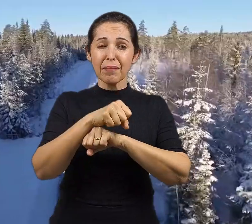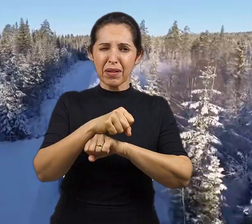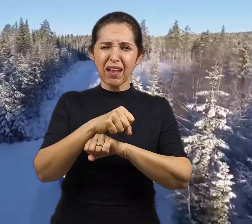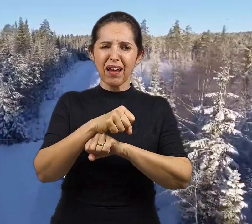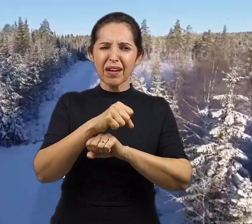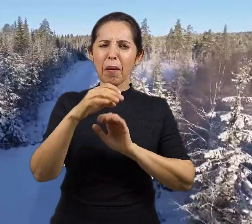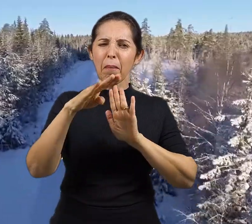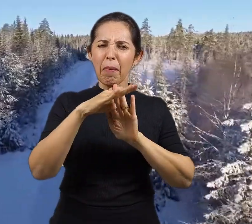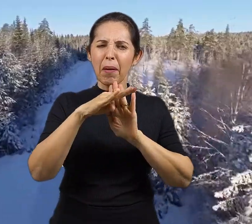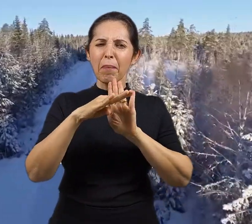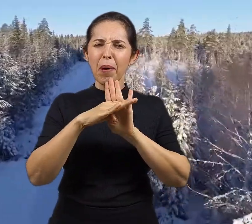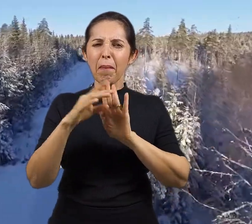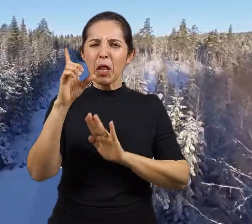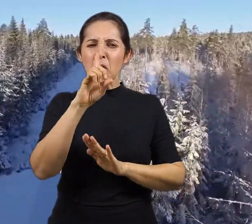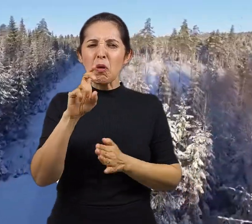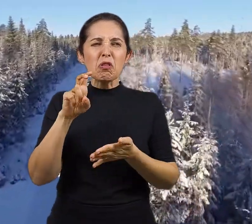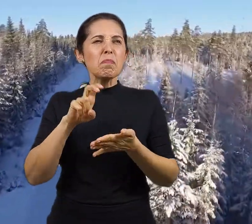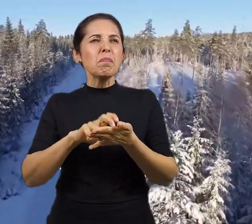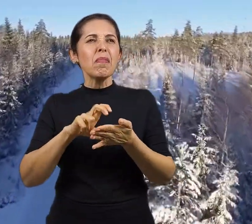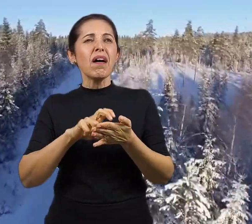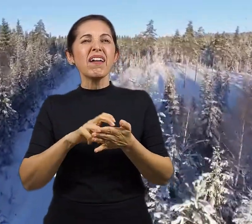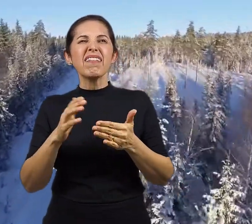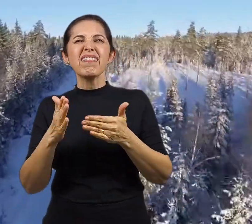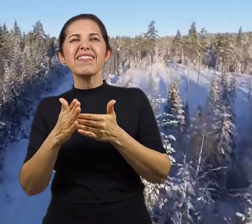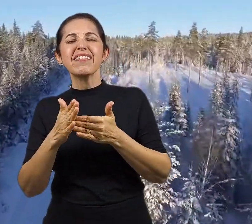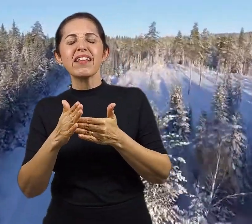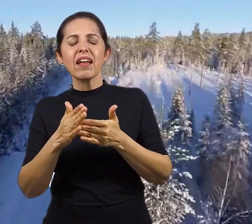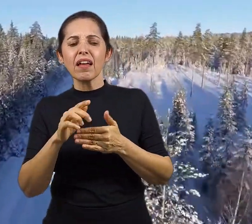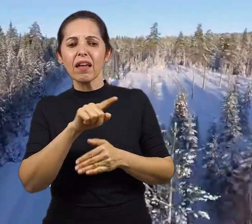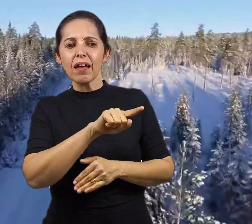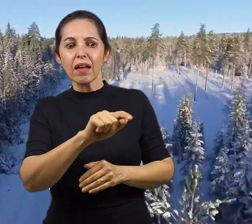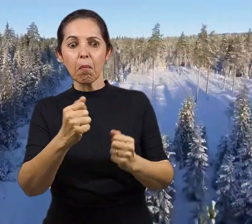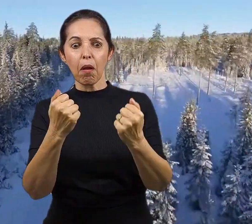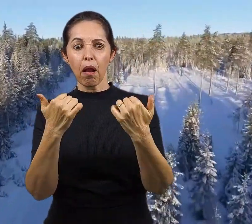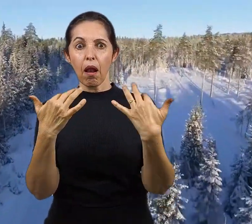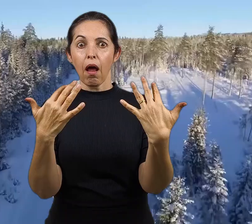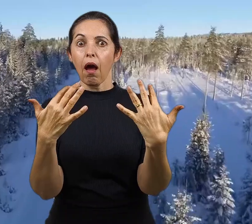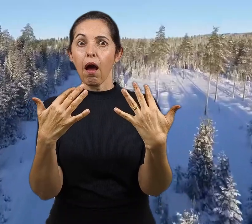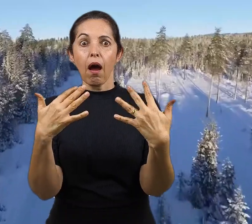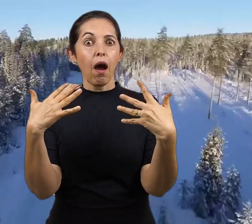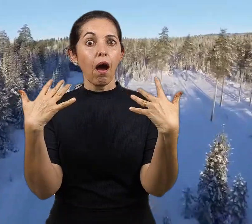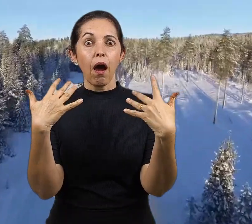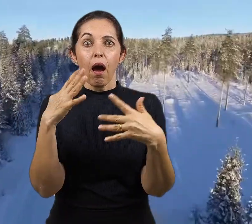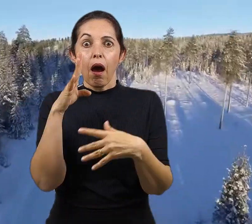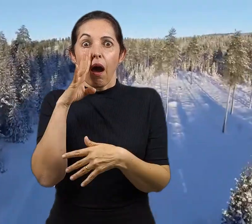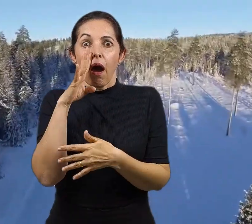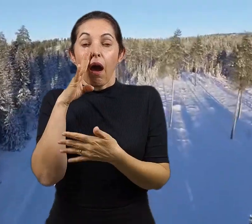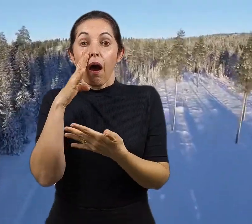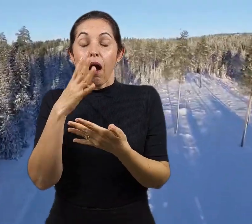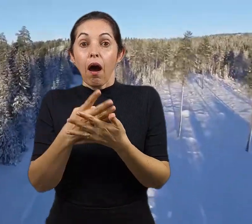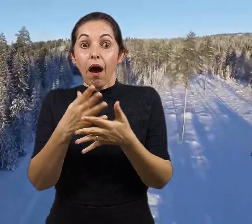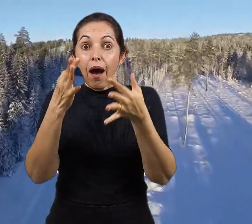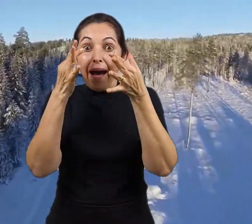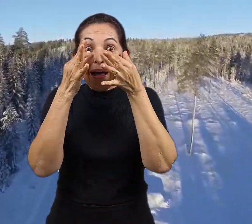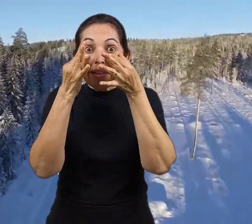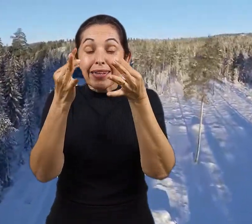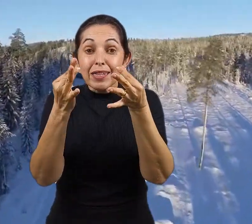nossa doutrina, com tudo que nós temos. Eles nem piscavam, e quando falou da volta de Jesus, eles estavam vidrados